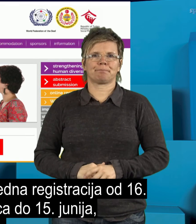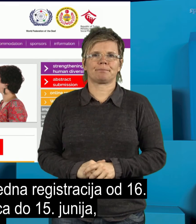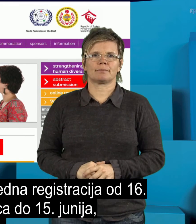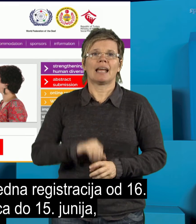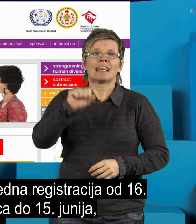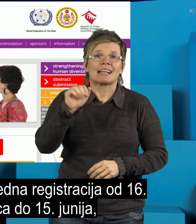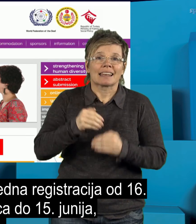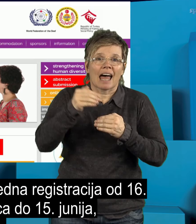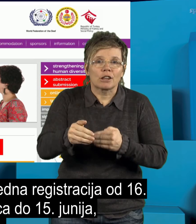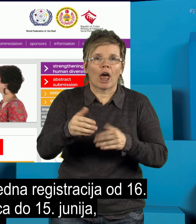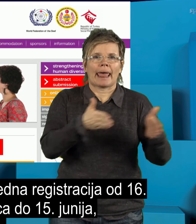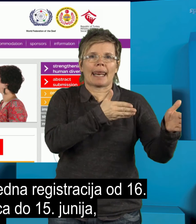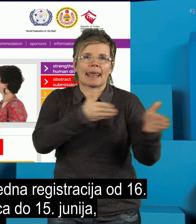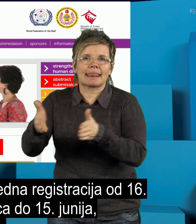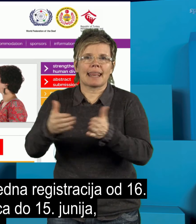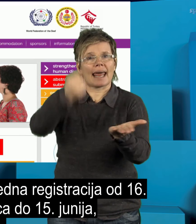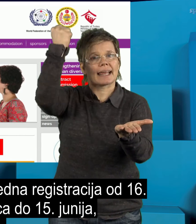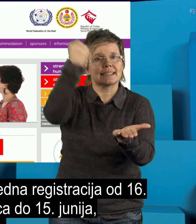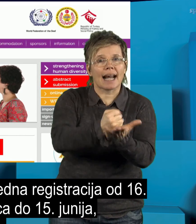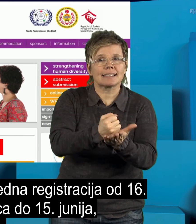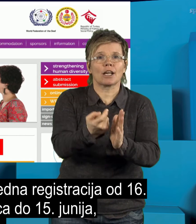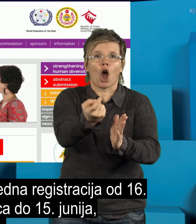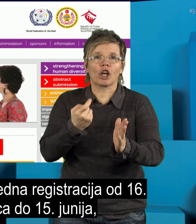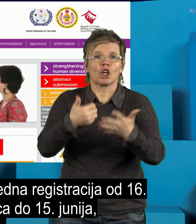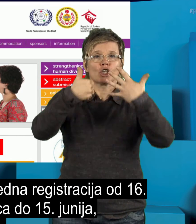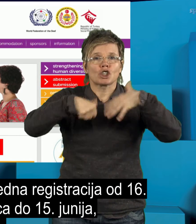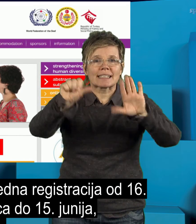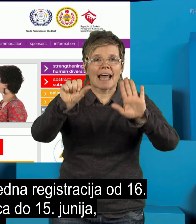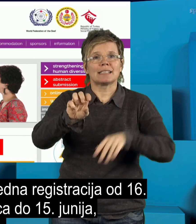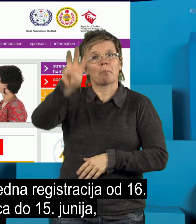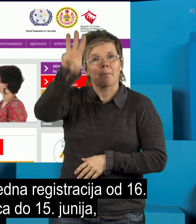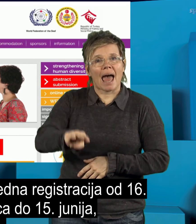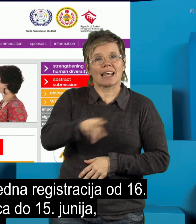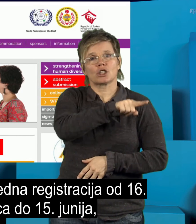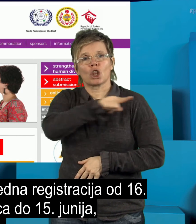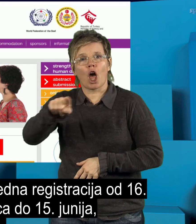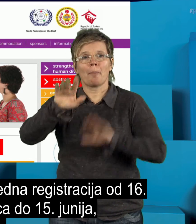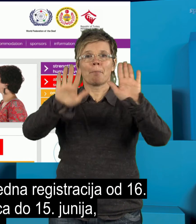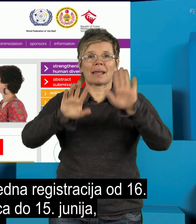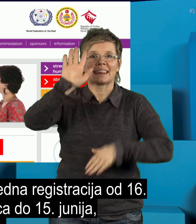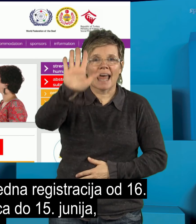marca do 15. junija ter kasnejša registracija po 16. juniju.